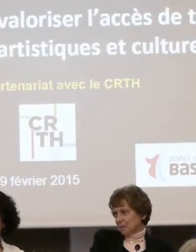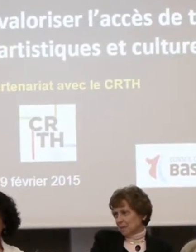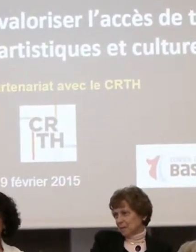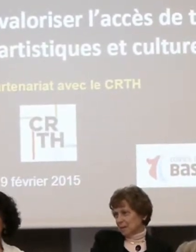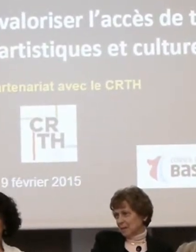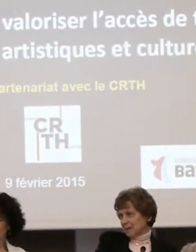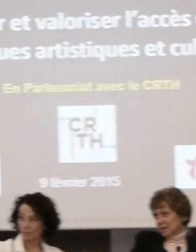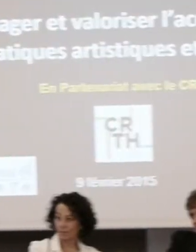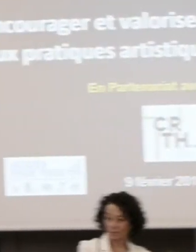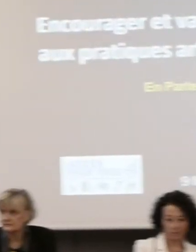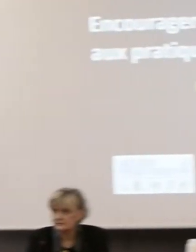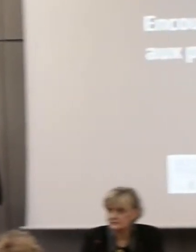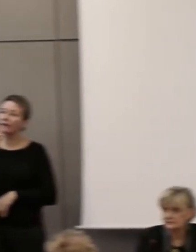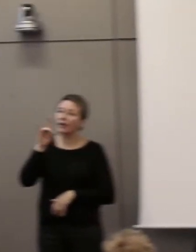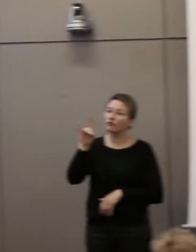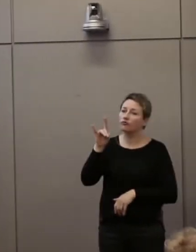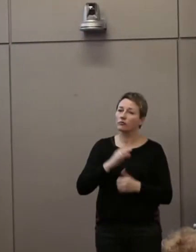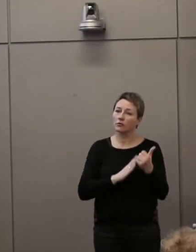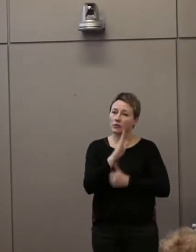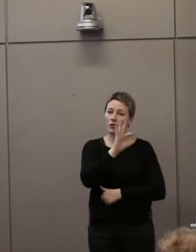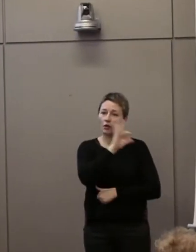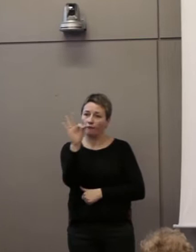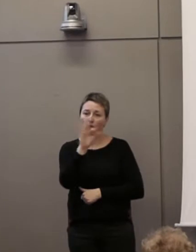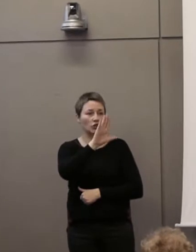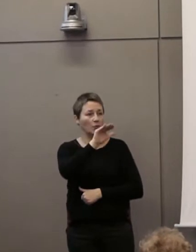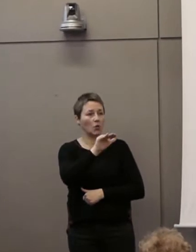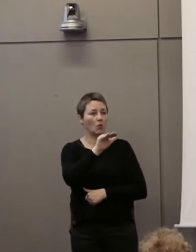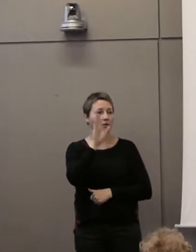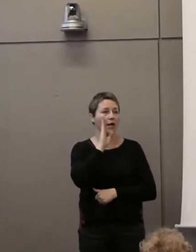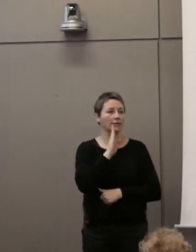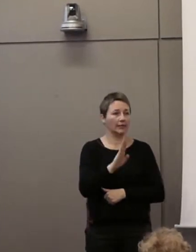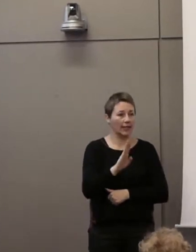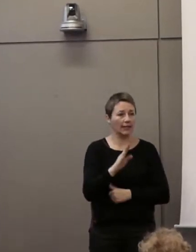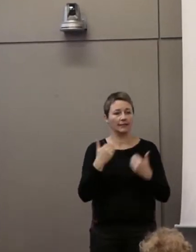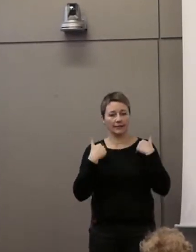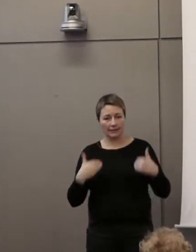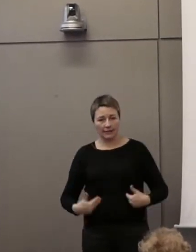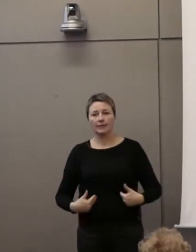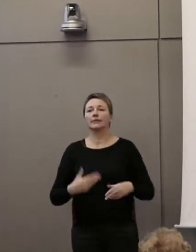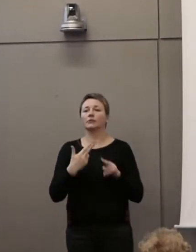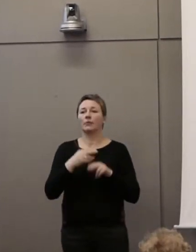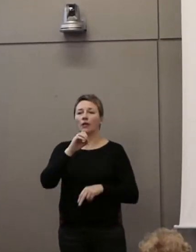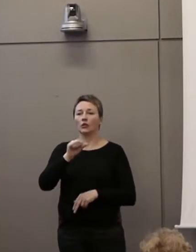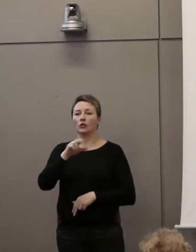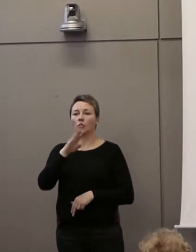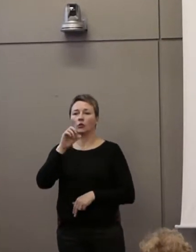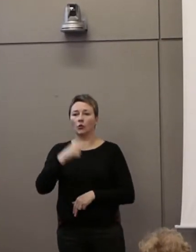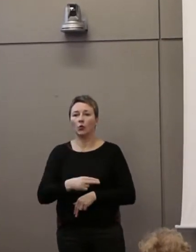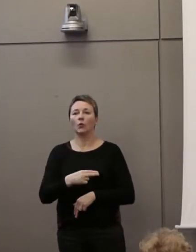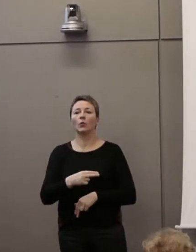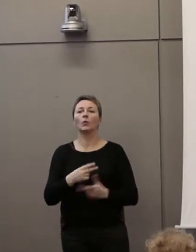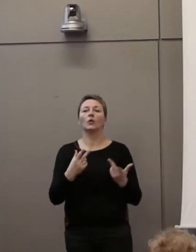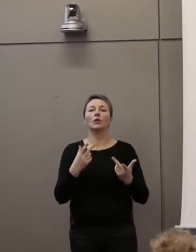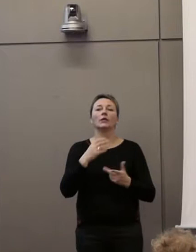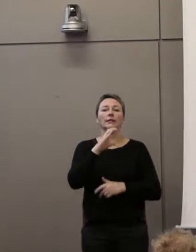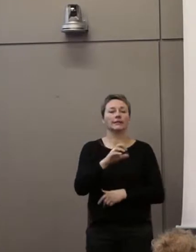administrateur du CRTH. Voilà, alors je suis sur France Bleu Alsace, je suis Stéphanie Sauton et j'ai fondé avec Pascal Parsal le